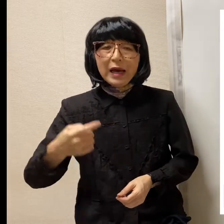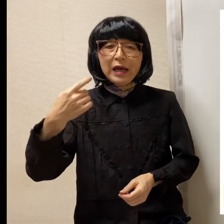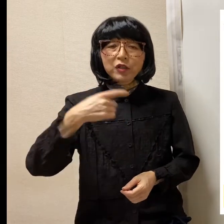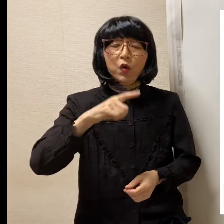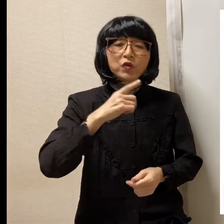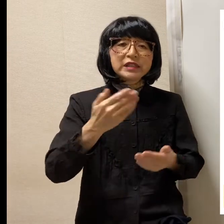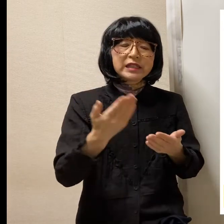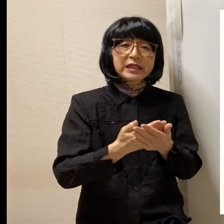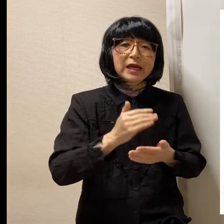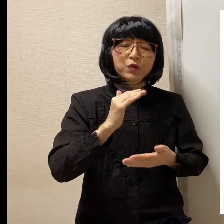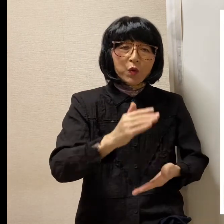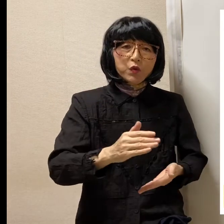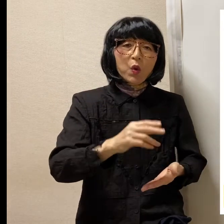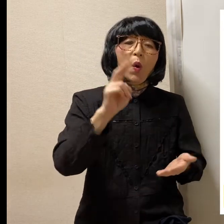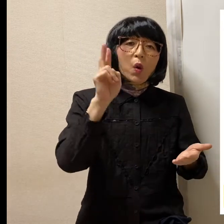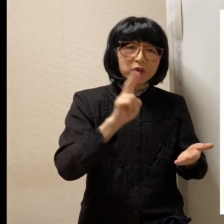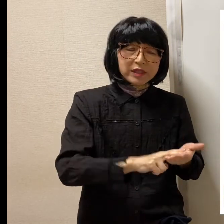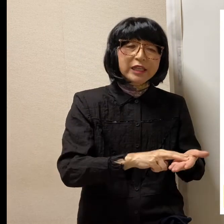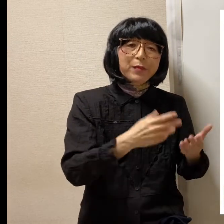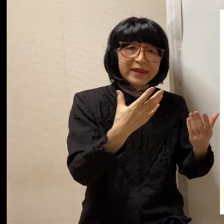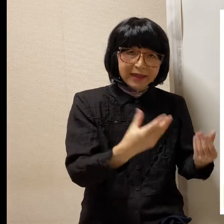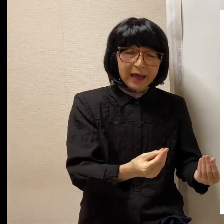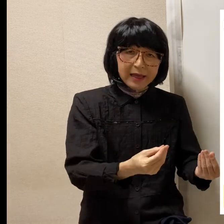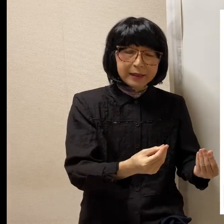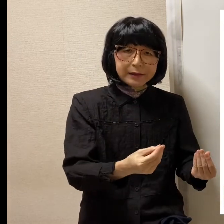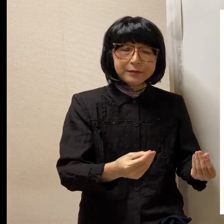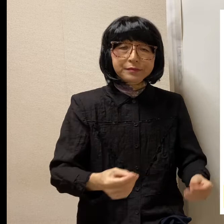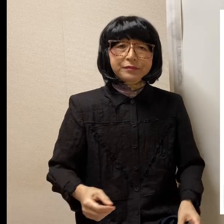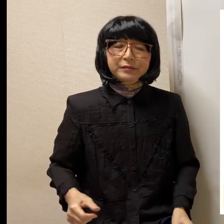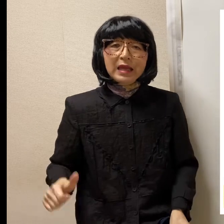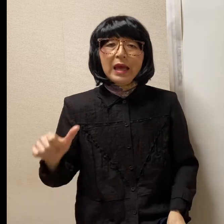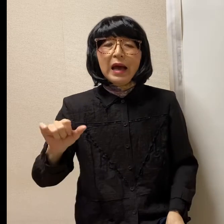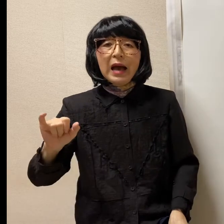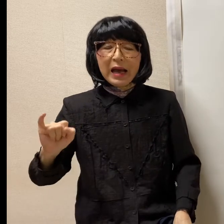私は教師になることを決めた。